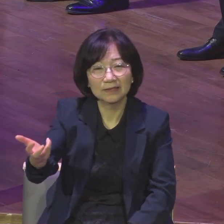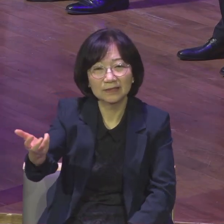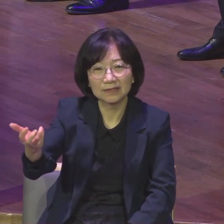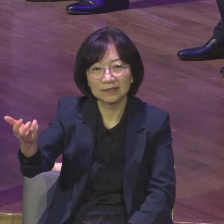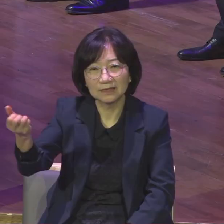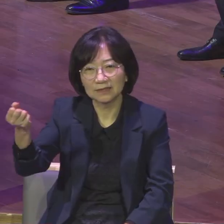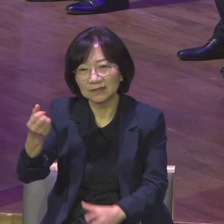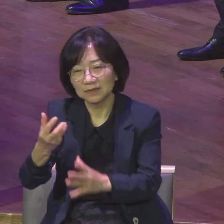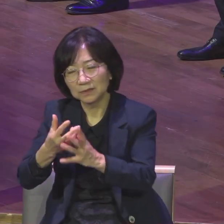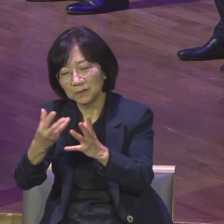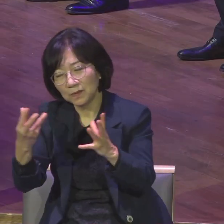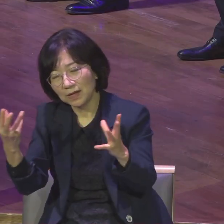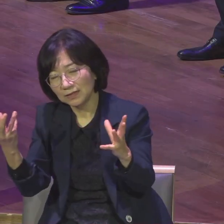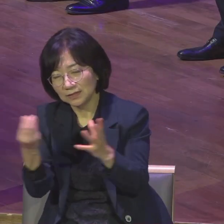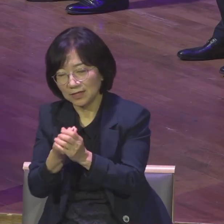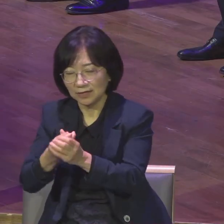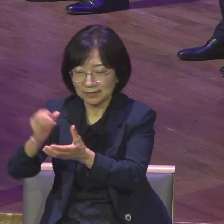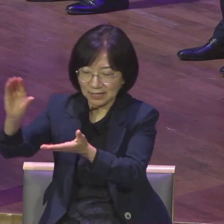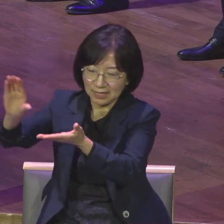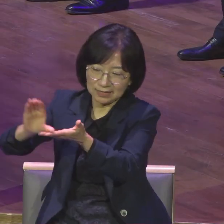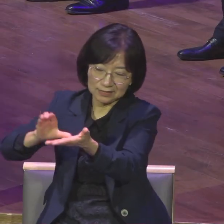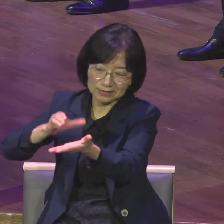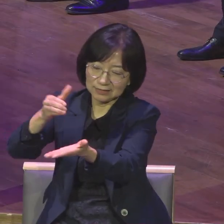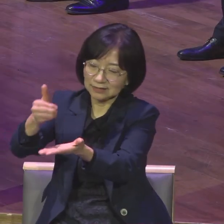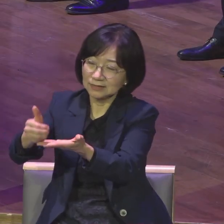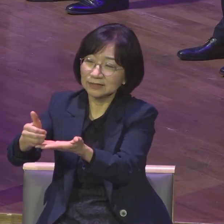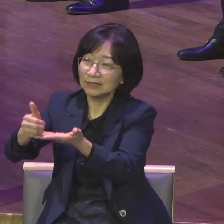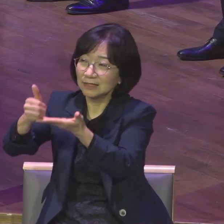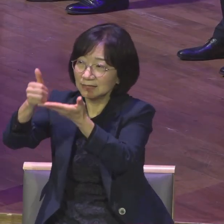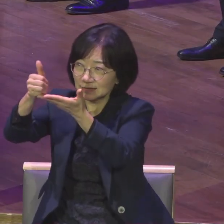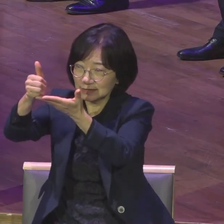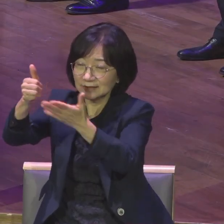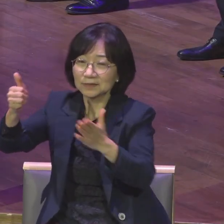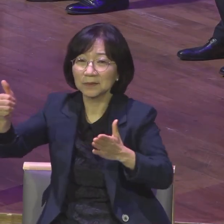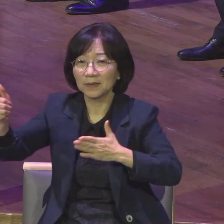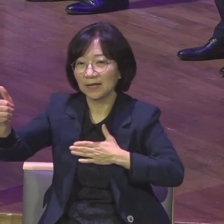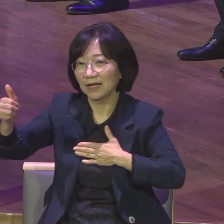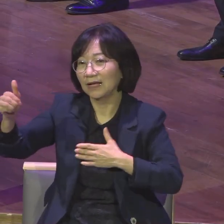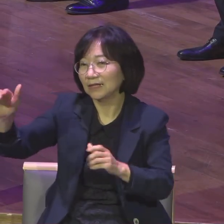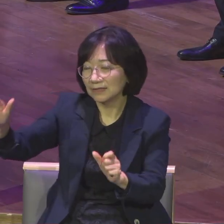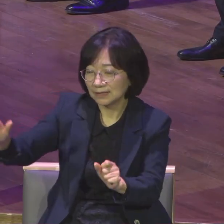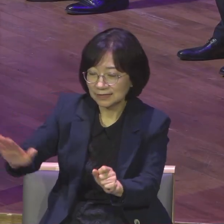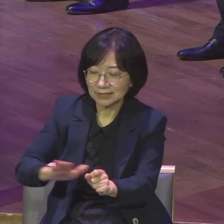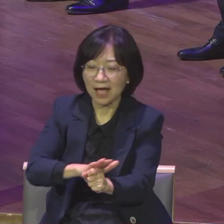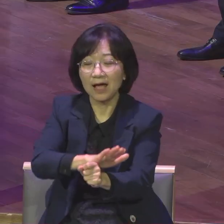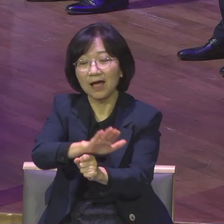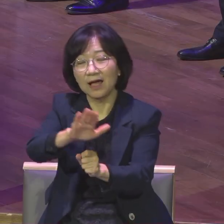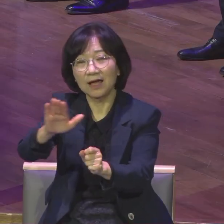소망하라. 완전하신 그리스도가